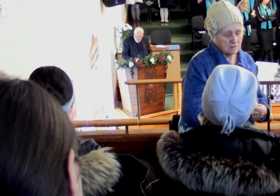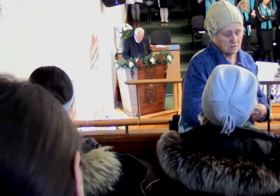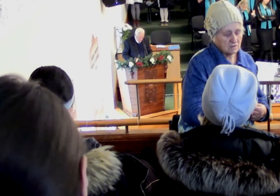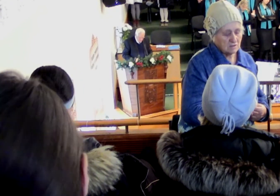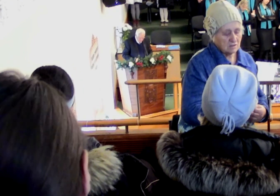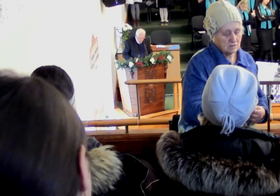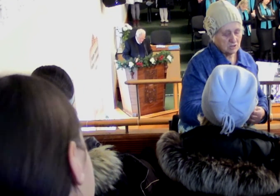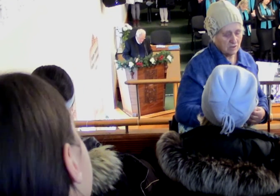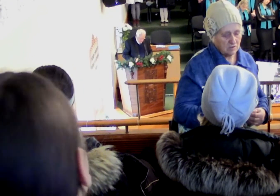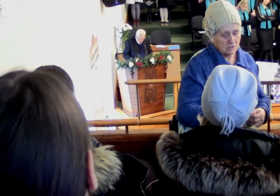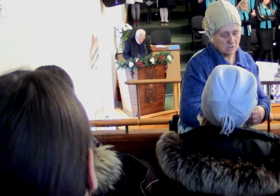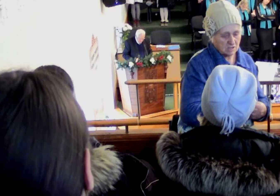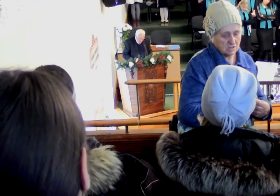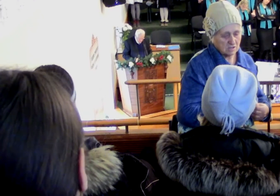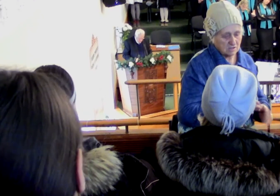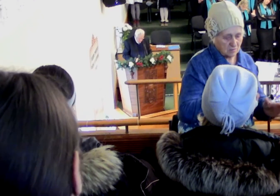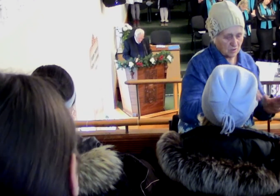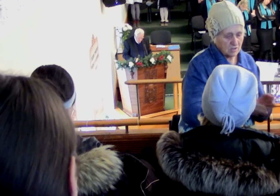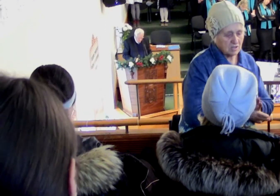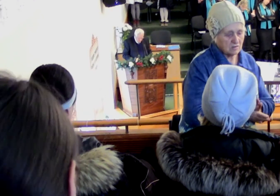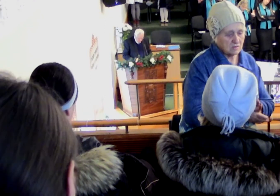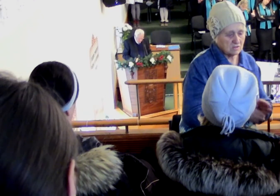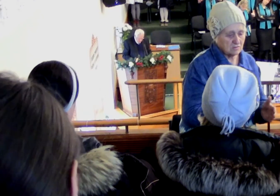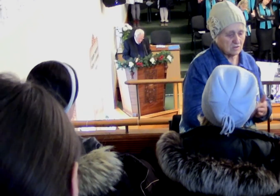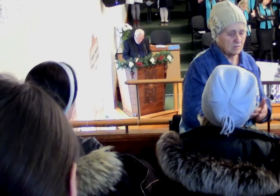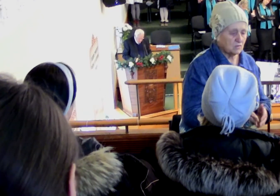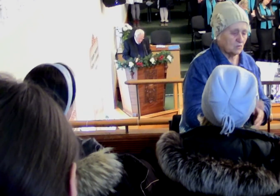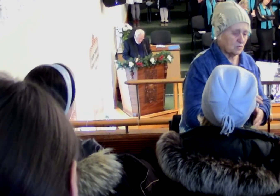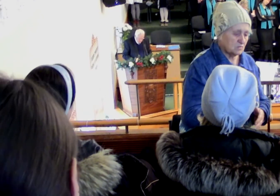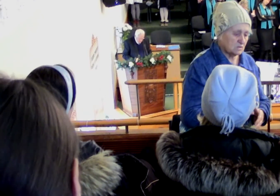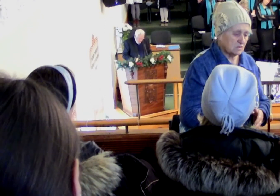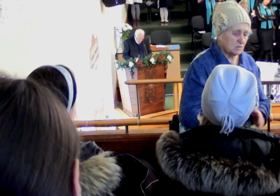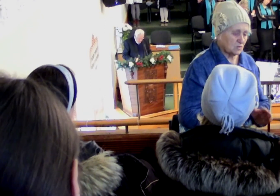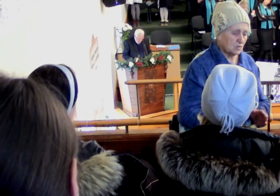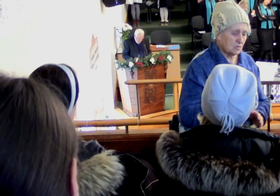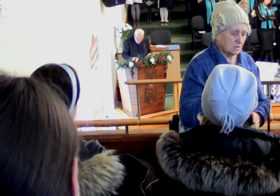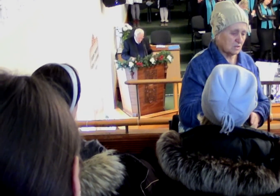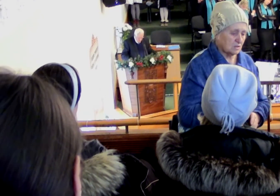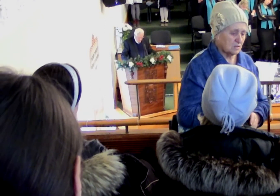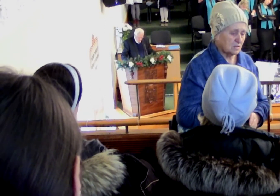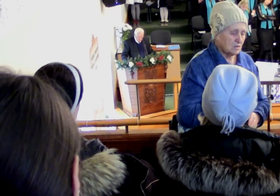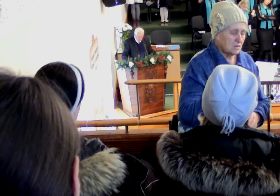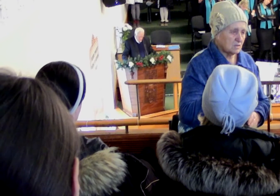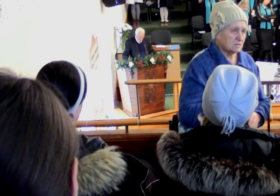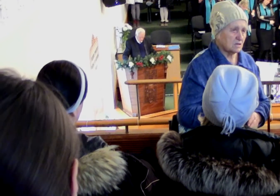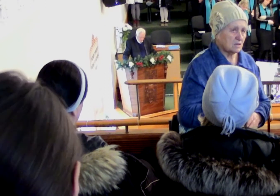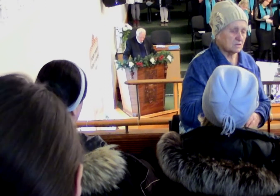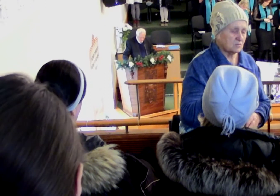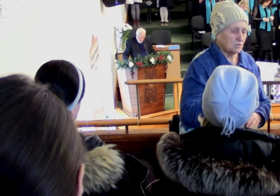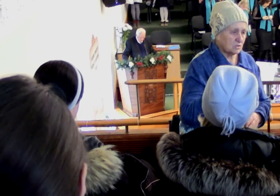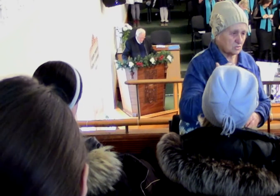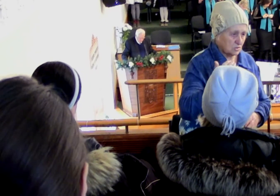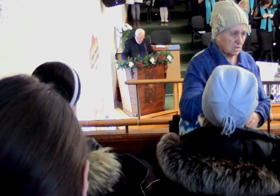в человеческие сердца и открыть их. Только Ты. Мы знаем, Господь, что скоро